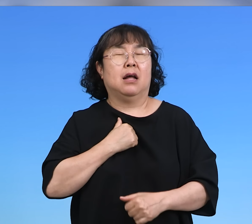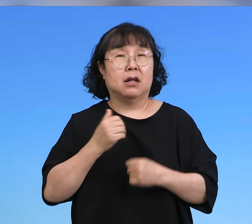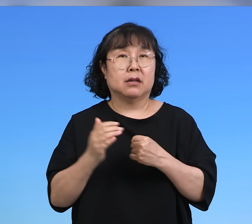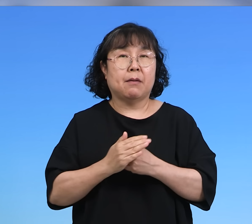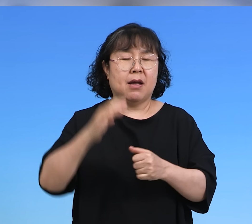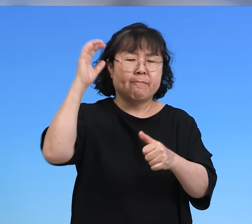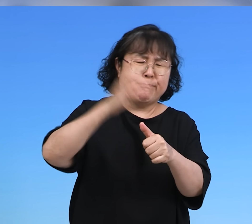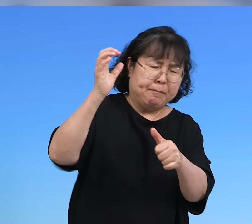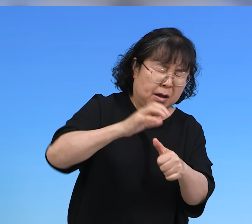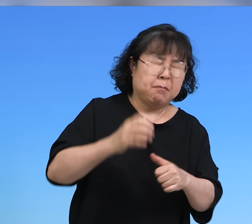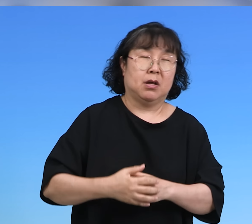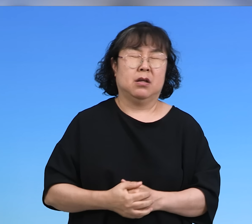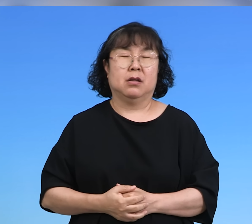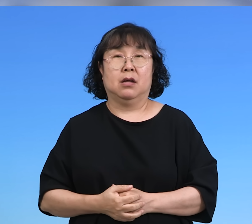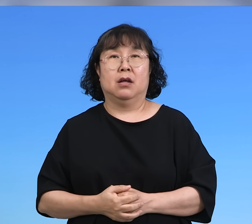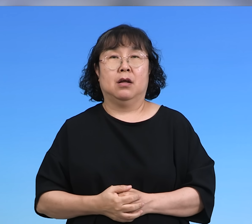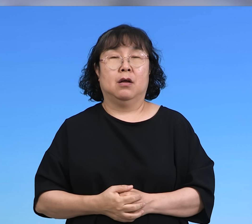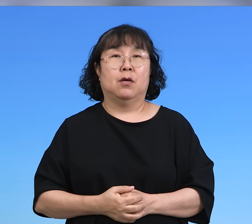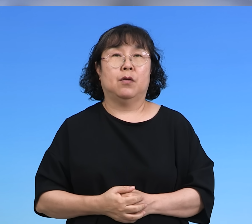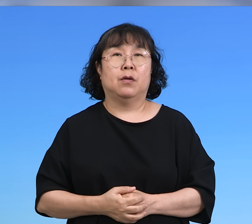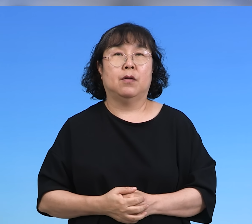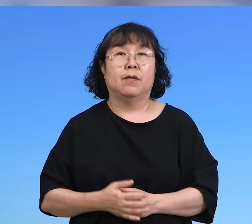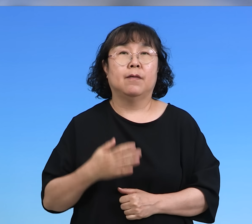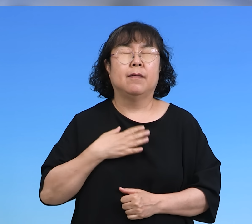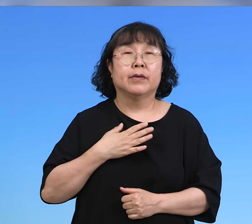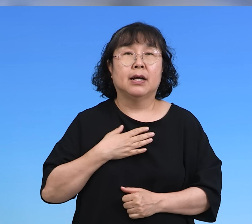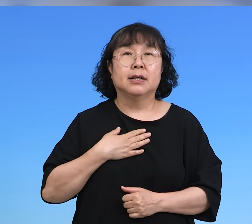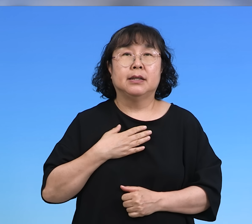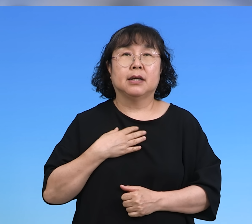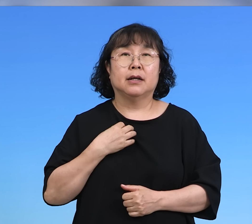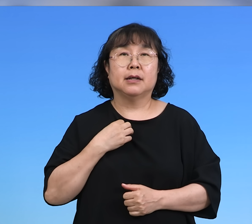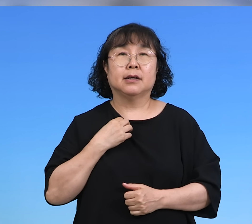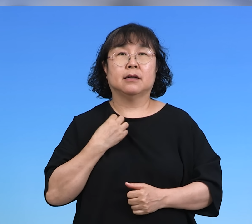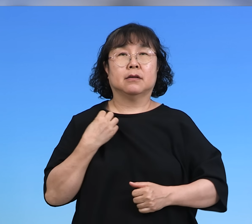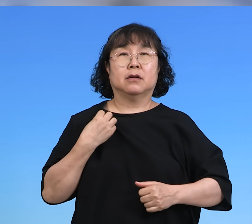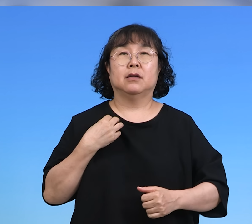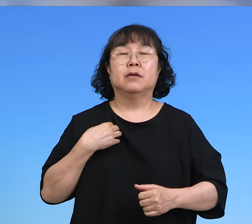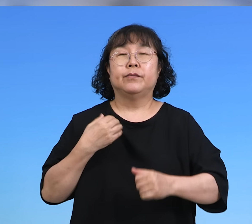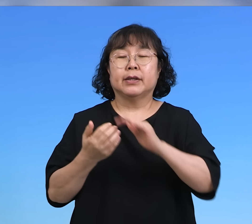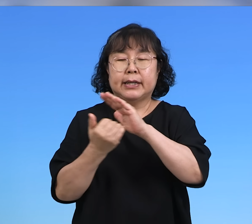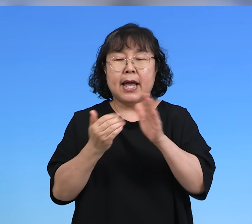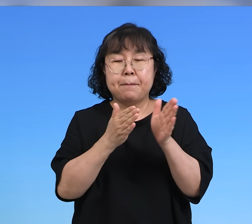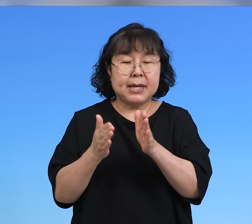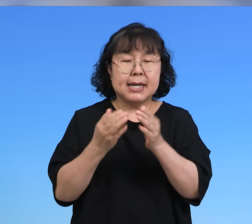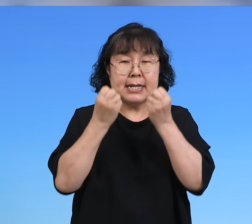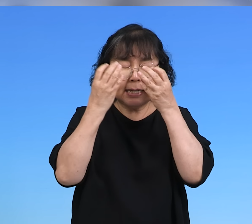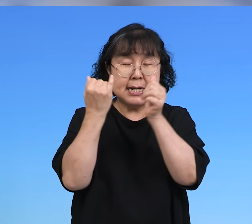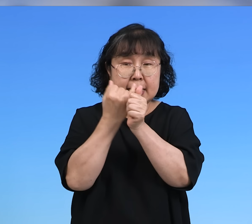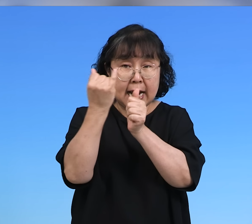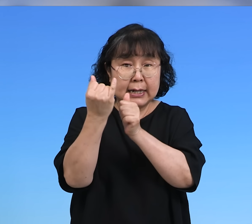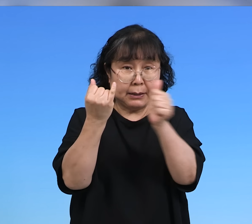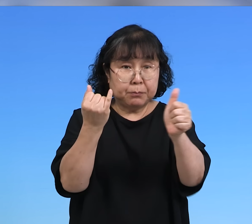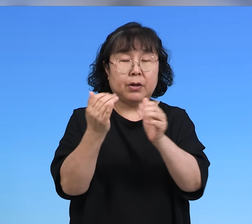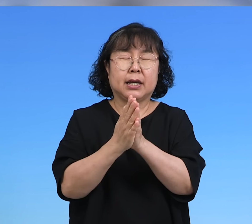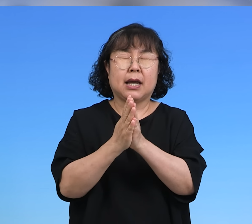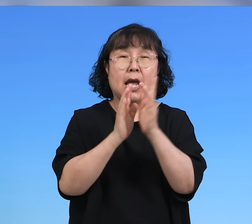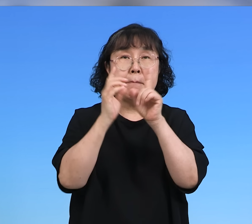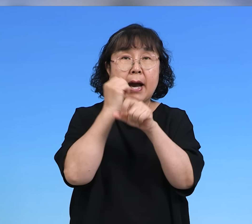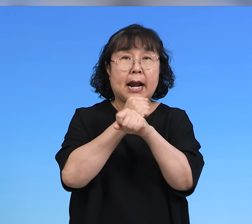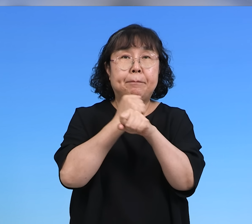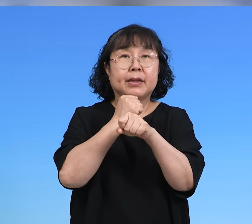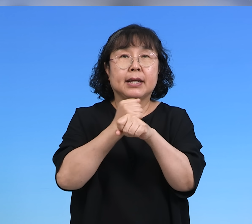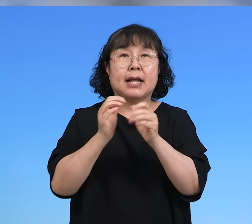우리가요, 부부싸움 할 때 저는 주례받으러 오는 그 예비신랑 신부에게 종종 그런 이야기예요. 지금부터 싸우라